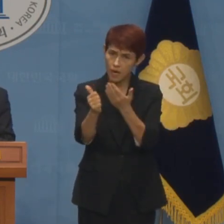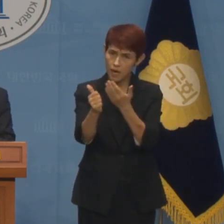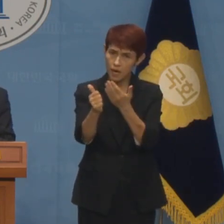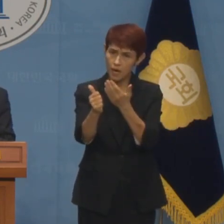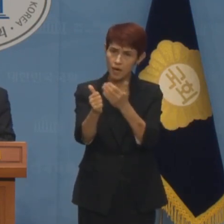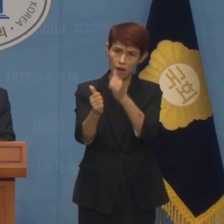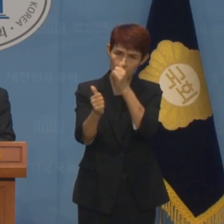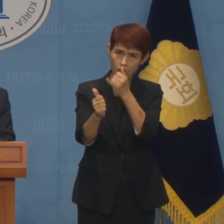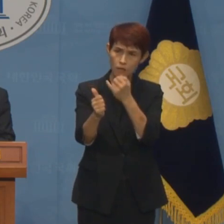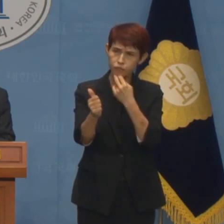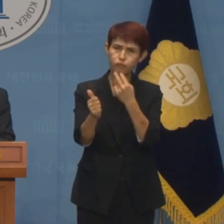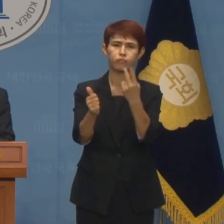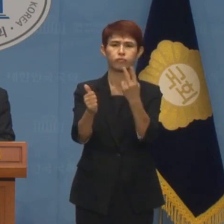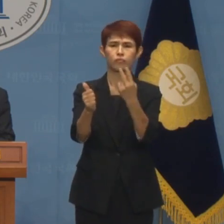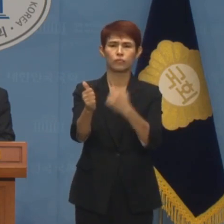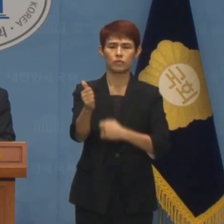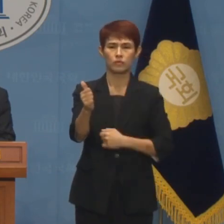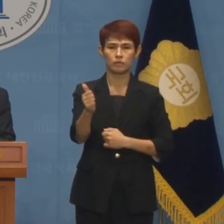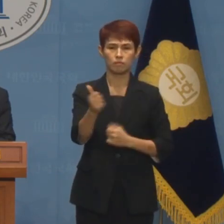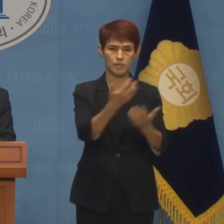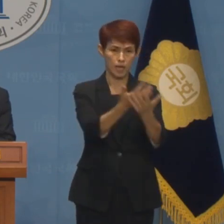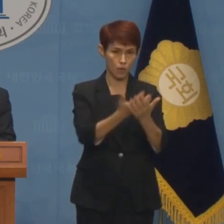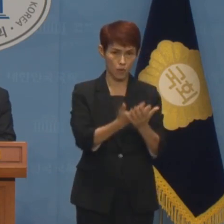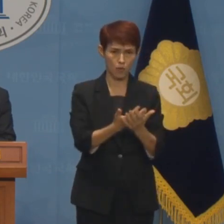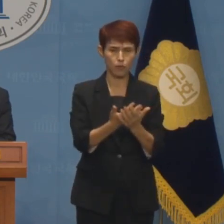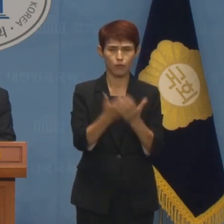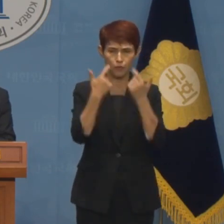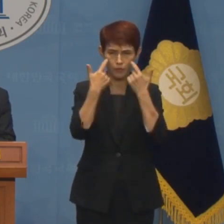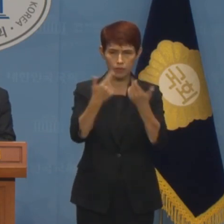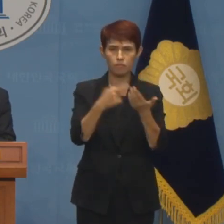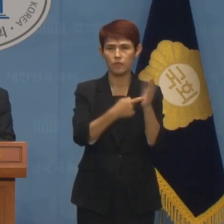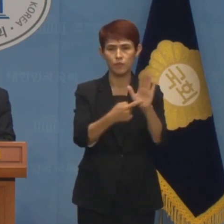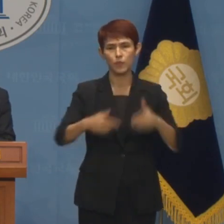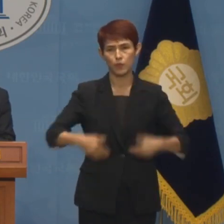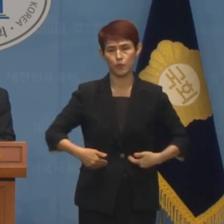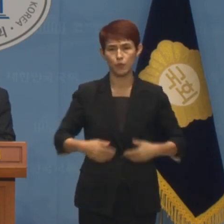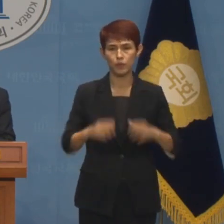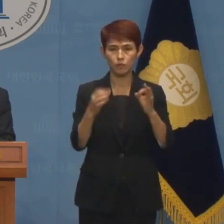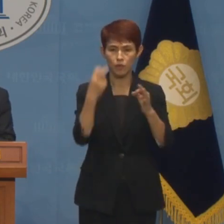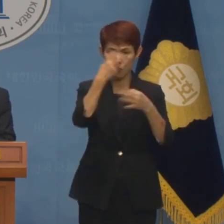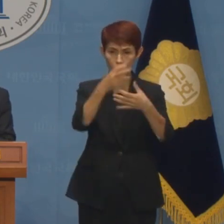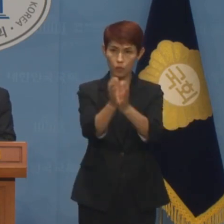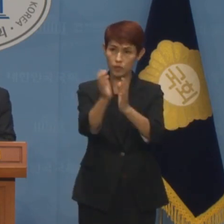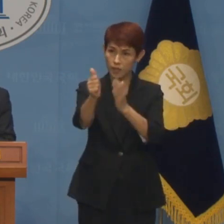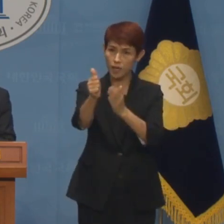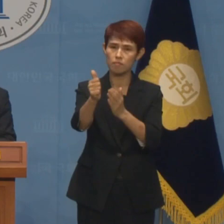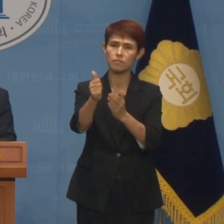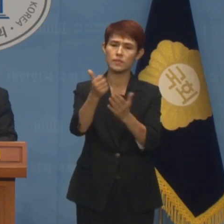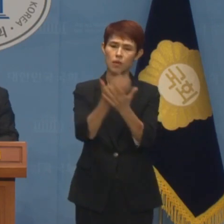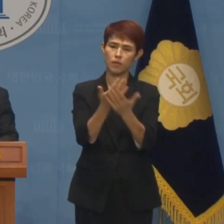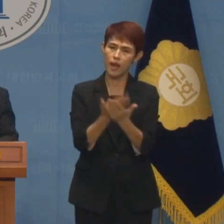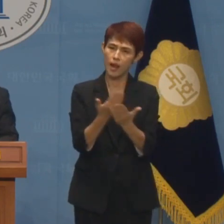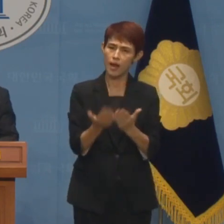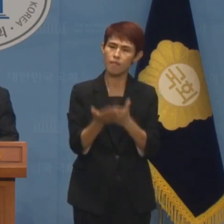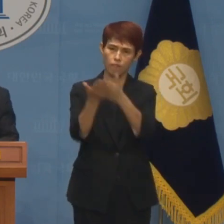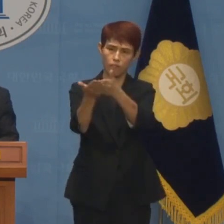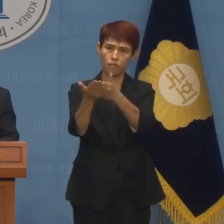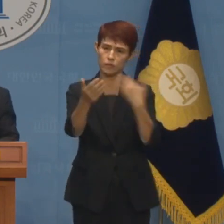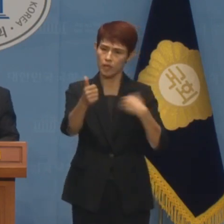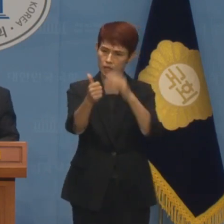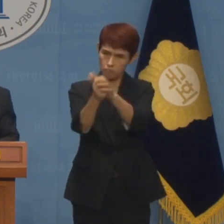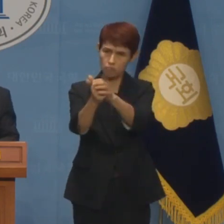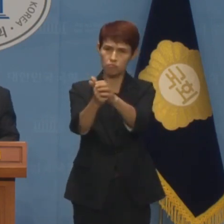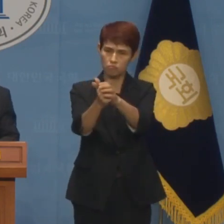없느냐의 문제이기 때문에 이 자료의 제출은 분명히 필요하고 금융감독원장에게도 자료 제출 요구하는 것이고 책임져야 될 일이